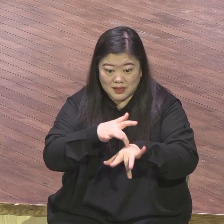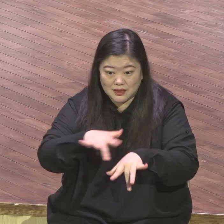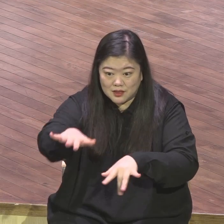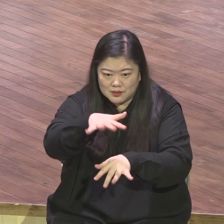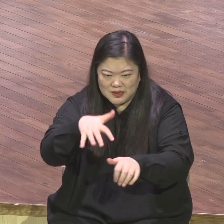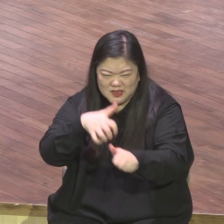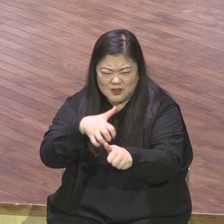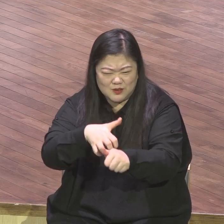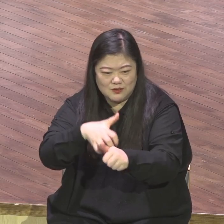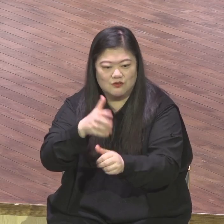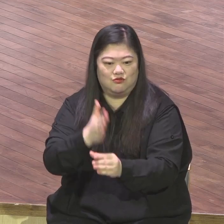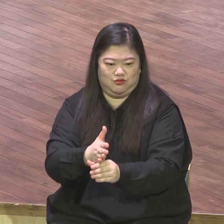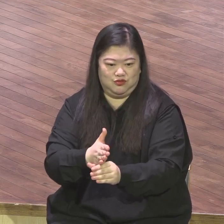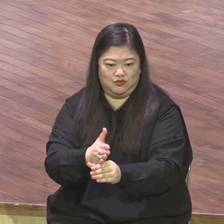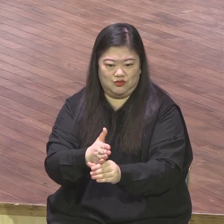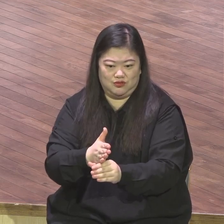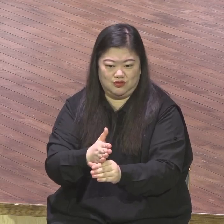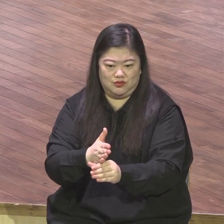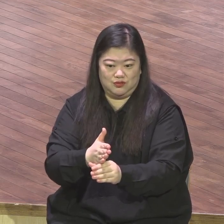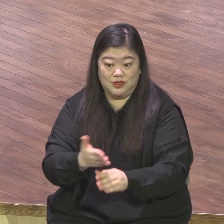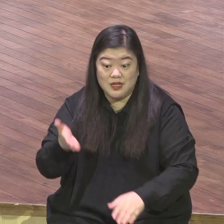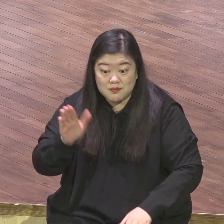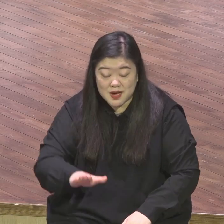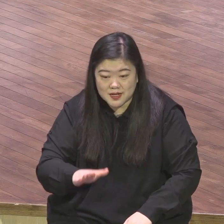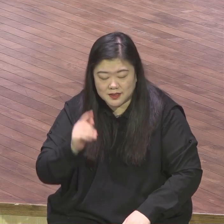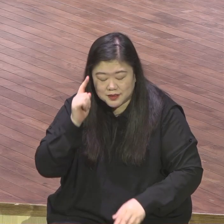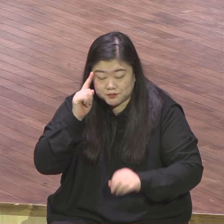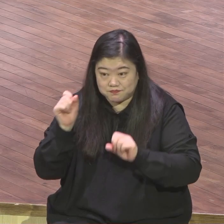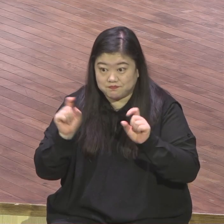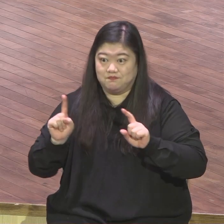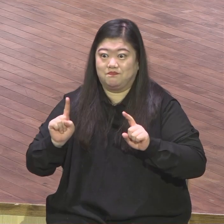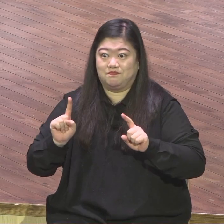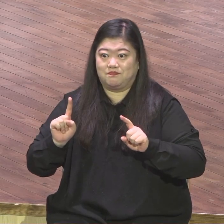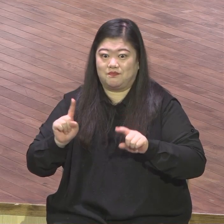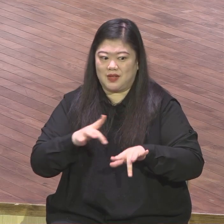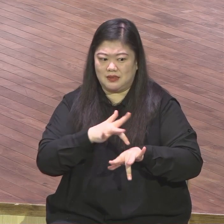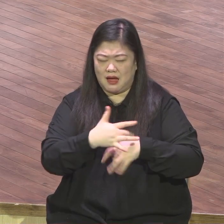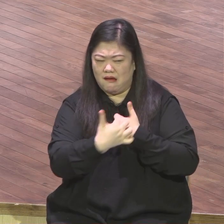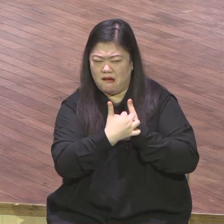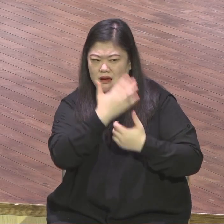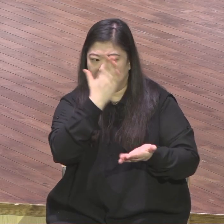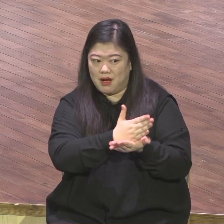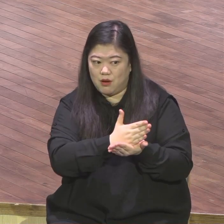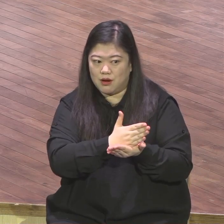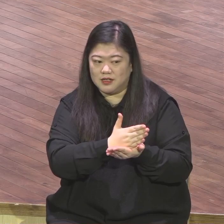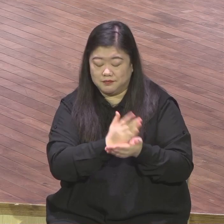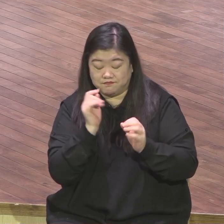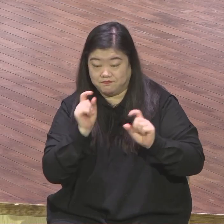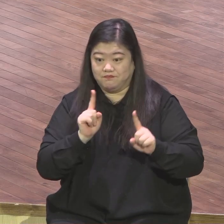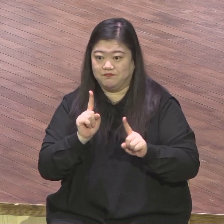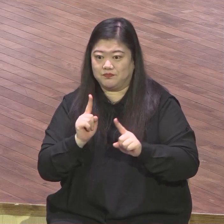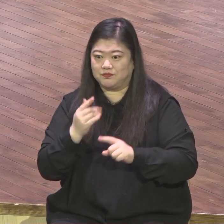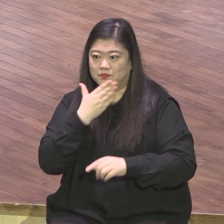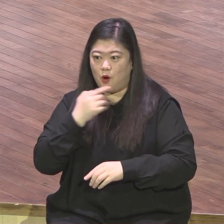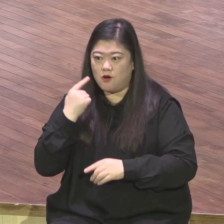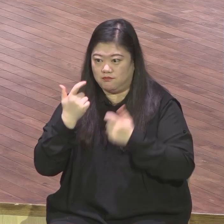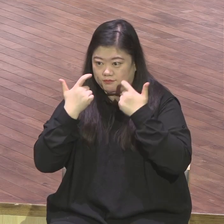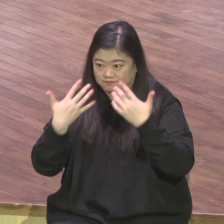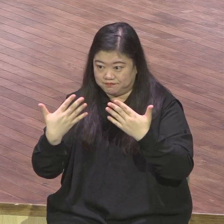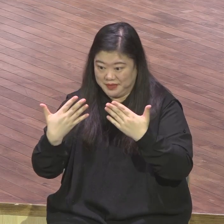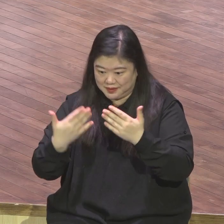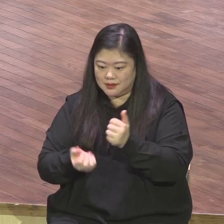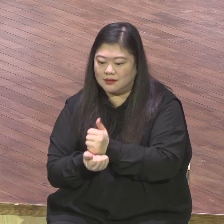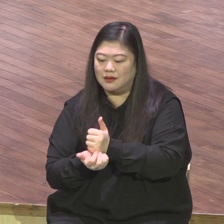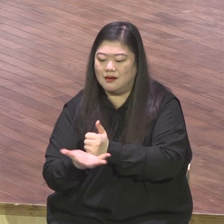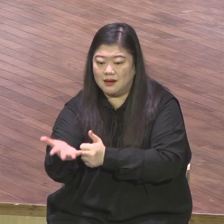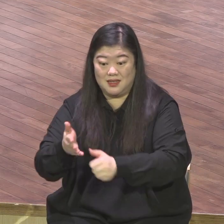영계 모든 성도도 일당되게 영적 정의 요원으로서 현장 살리시기 바랍니다. 여러분 한